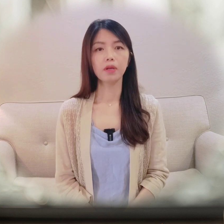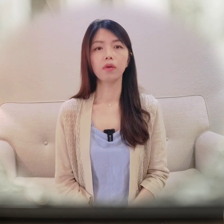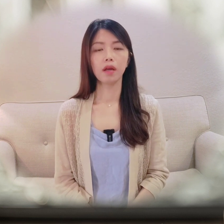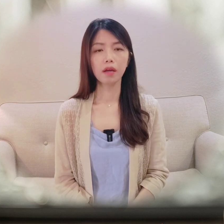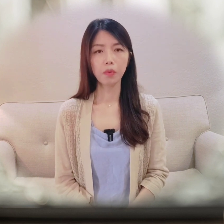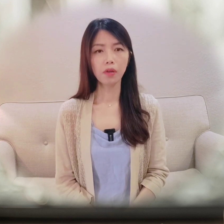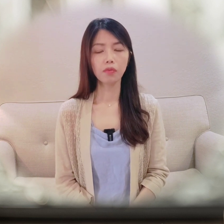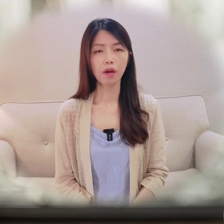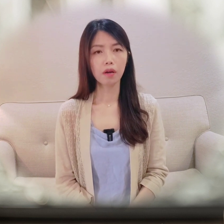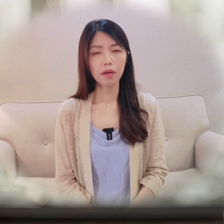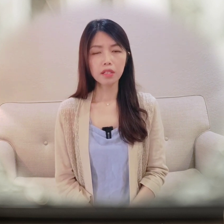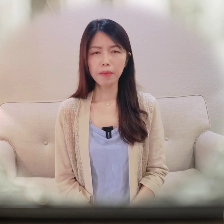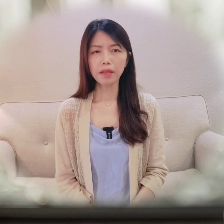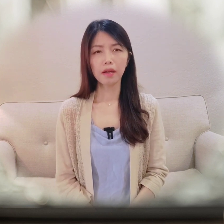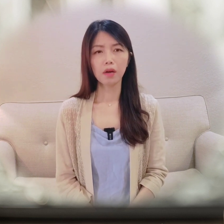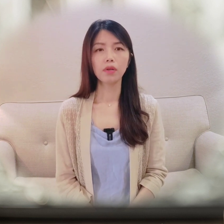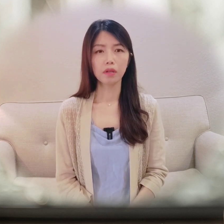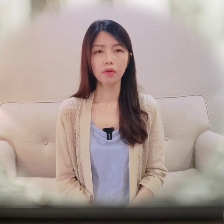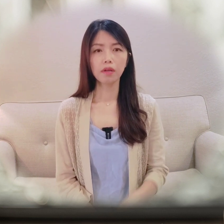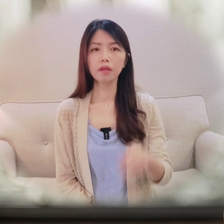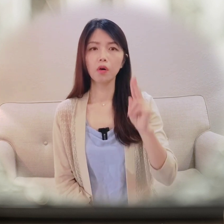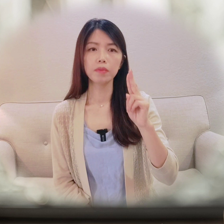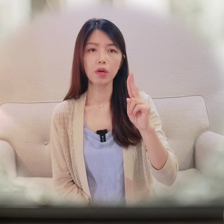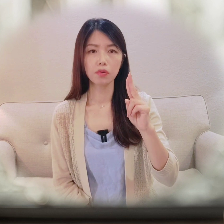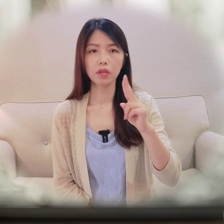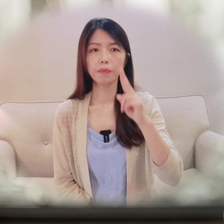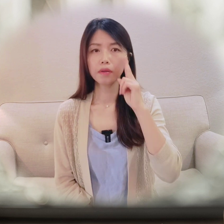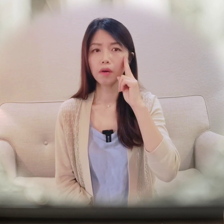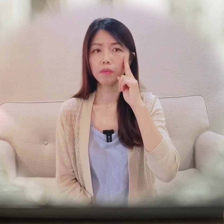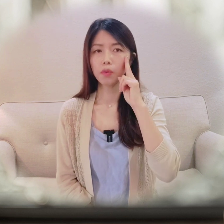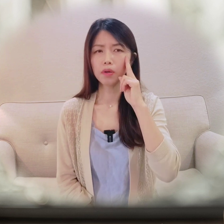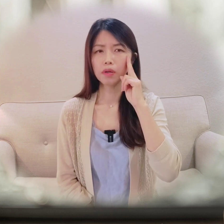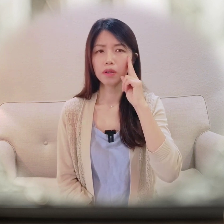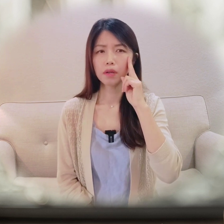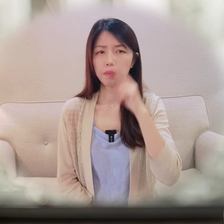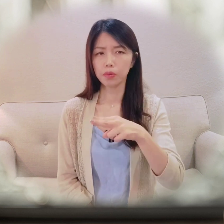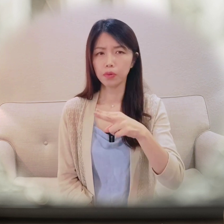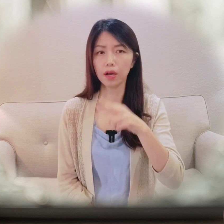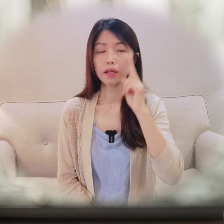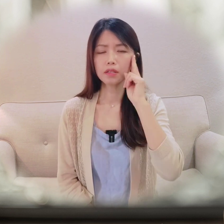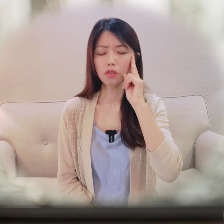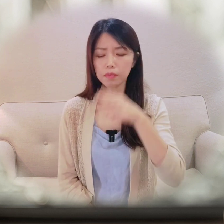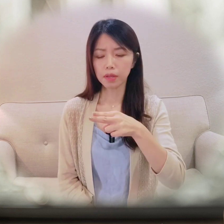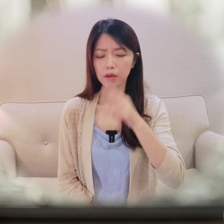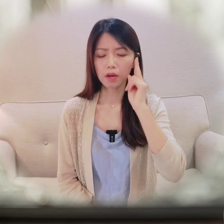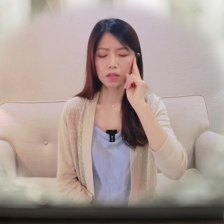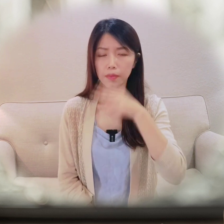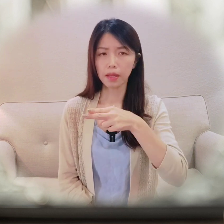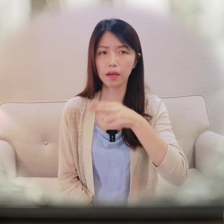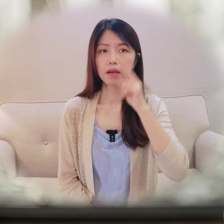바람 이렇게 표현했고요. 심하다라고 한 대수어는 검지하고 중지를 펴서 이 볼을 앞으로 강하게 스쳐주시면